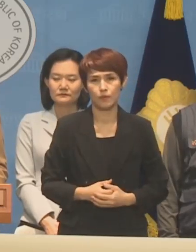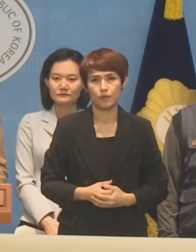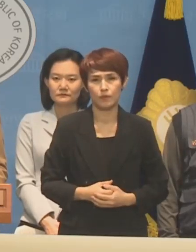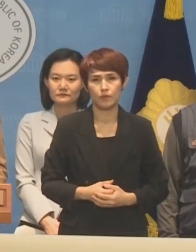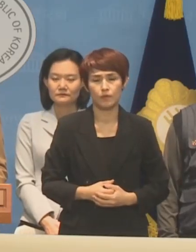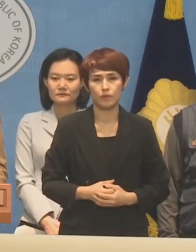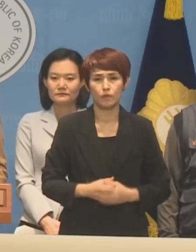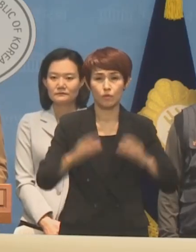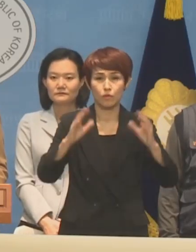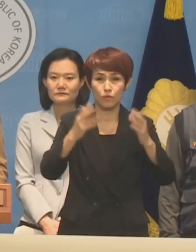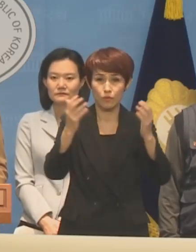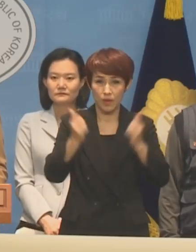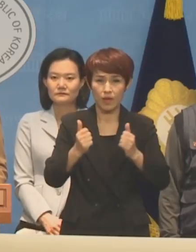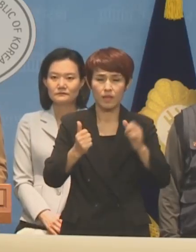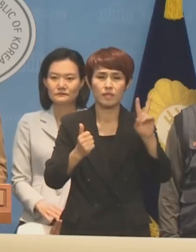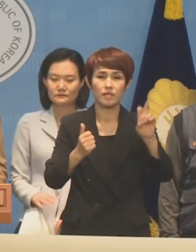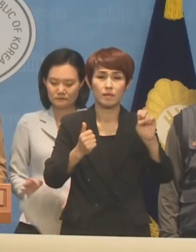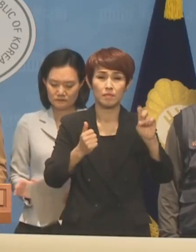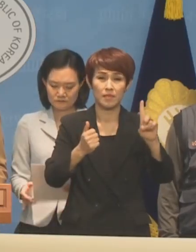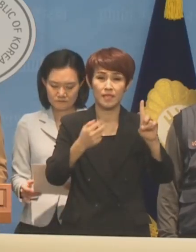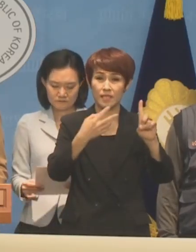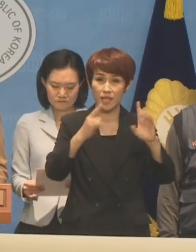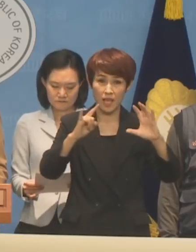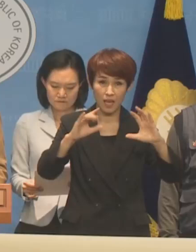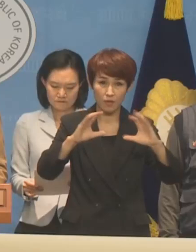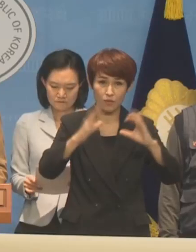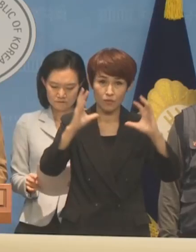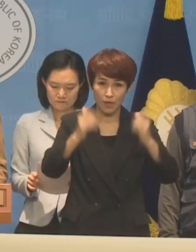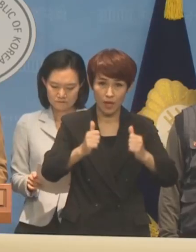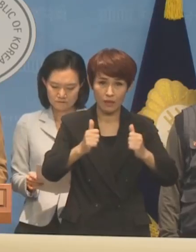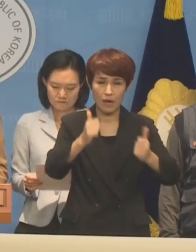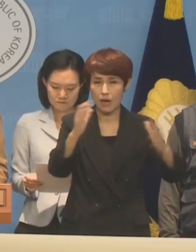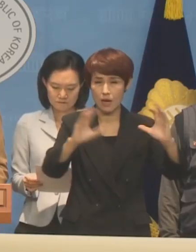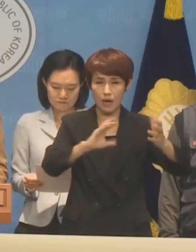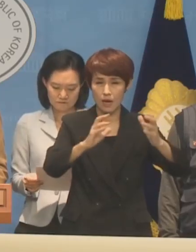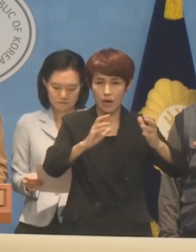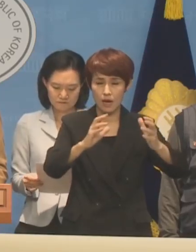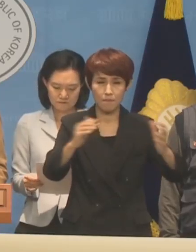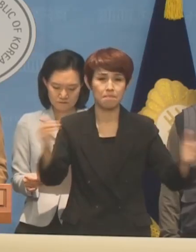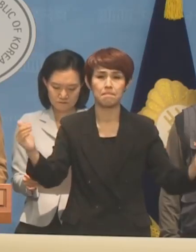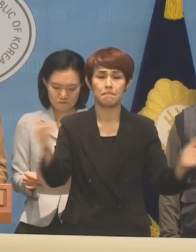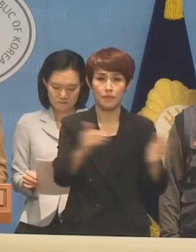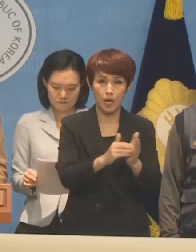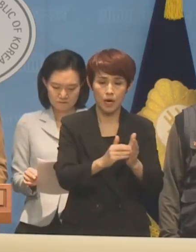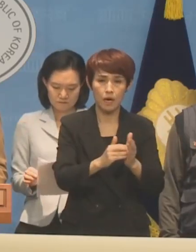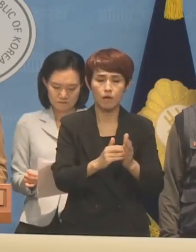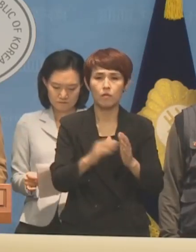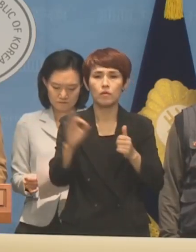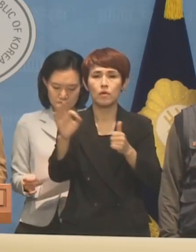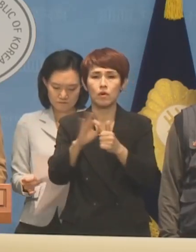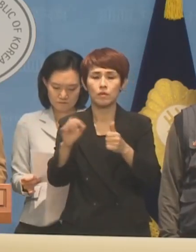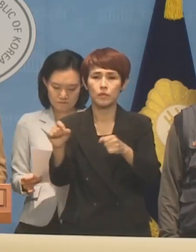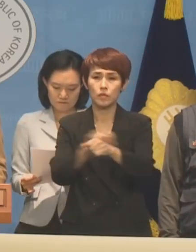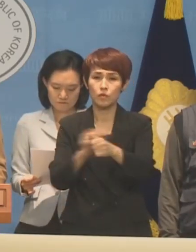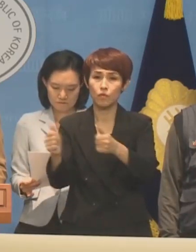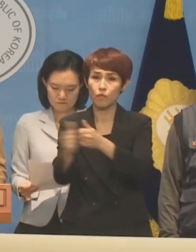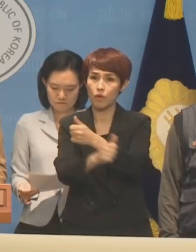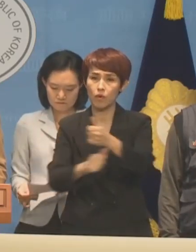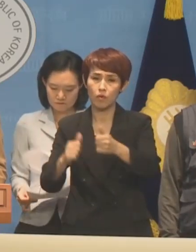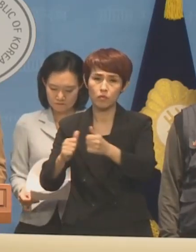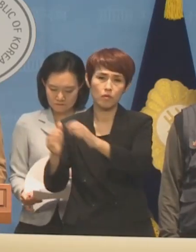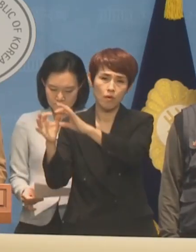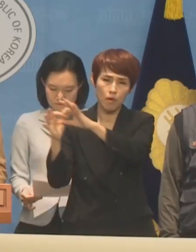식물국회라고 불리던 21대 국회 거의 모든 논의가 중단되었지만 국회의 연금특위는 그 받기를 멈춘